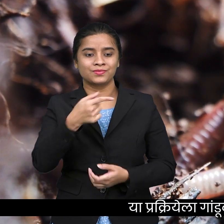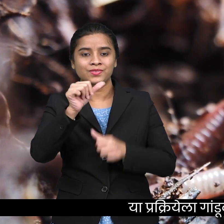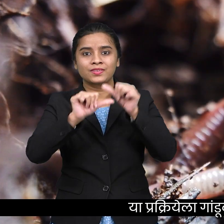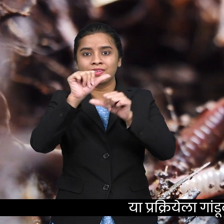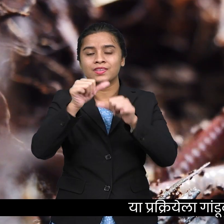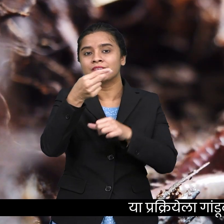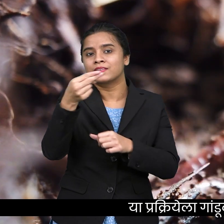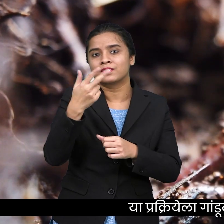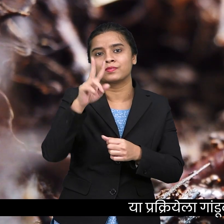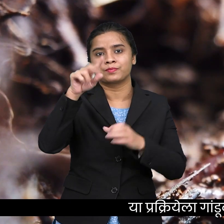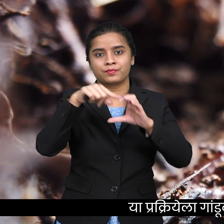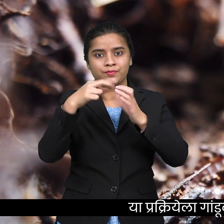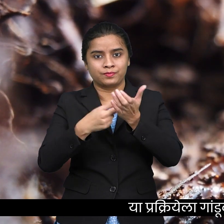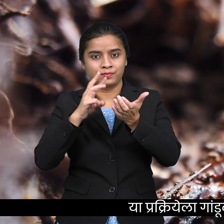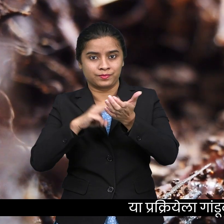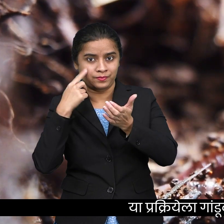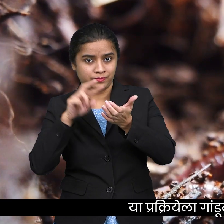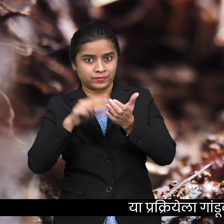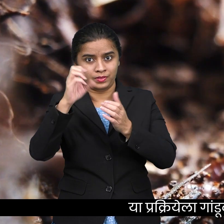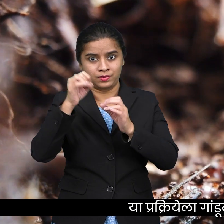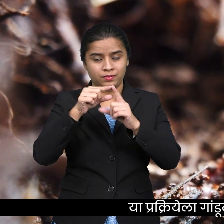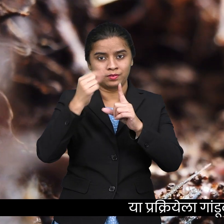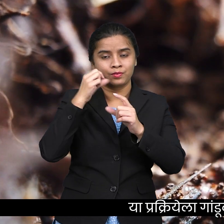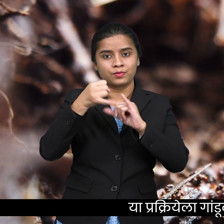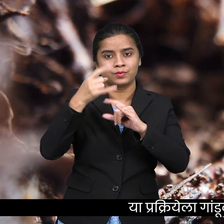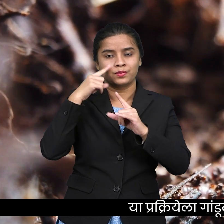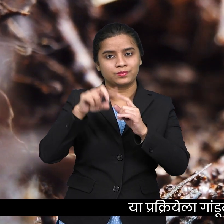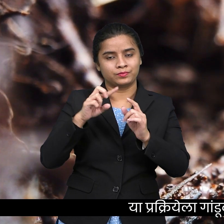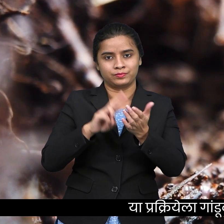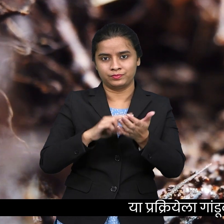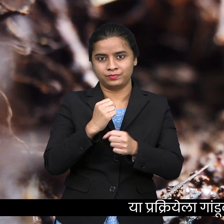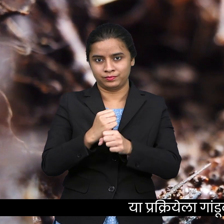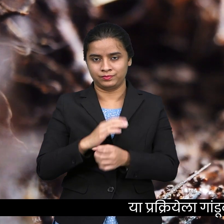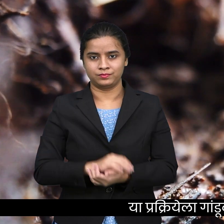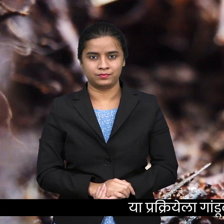या प्रक्रियेला गांडूळ खत तयार करणे म्हणतात.